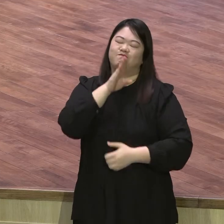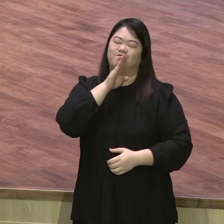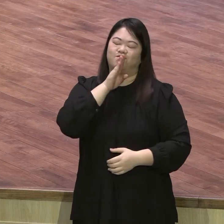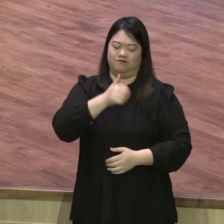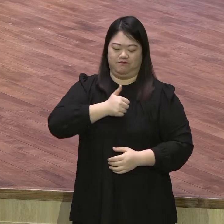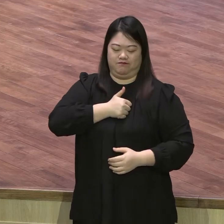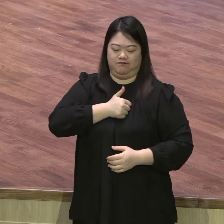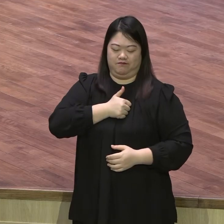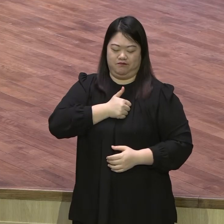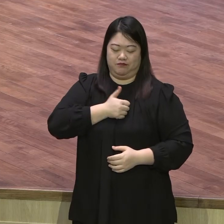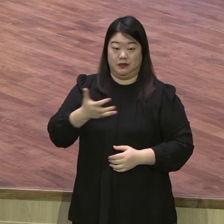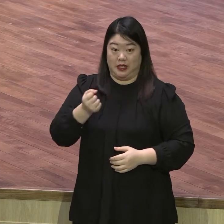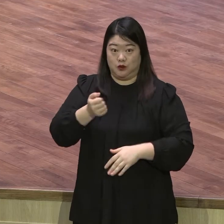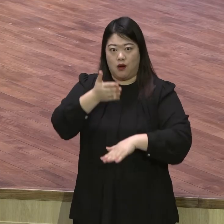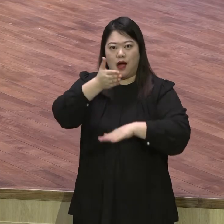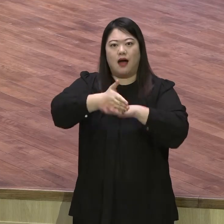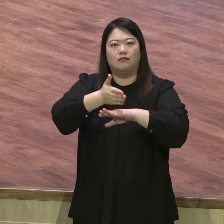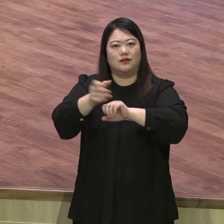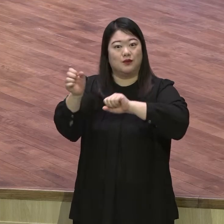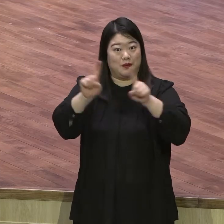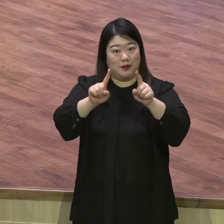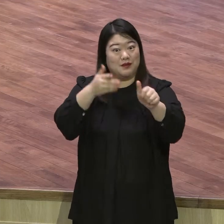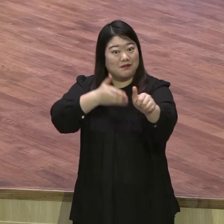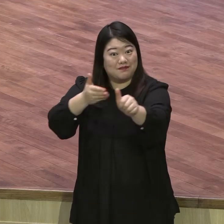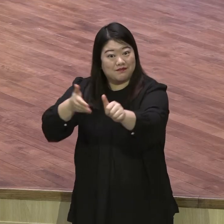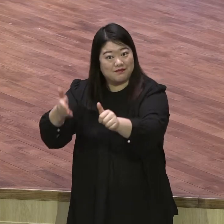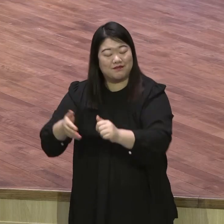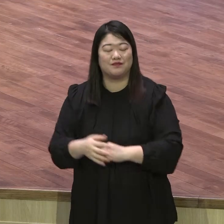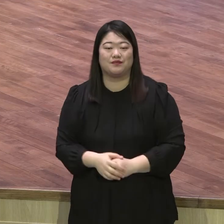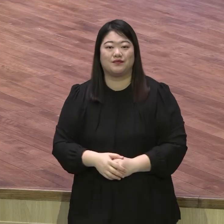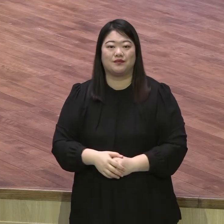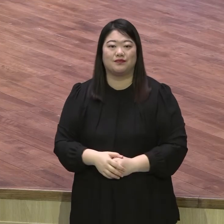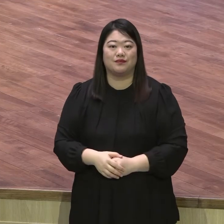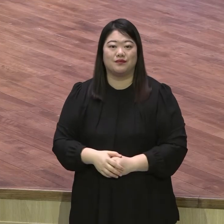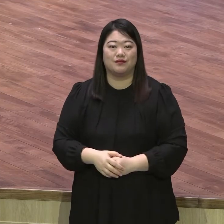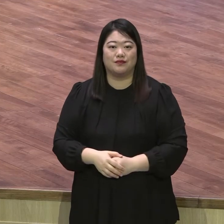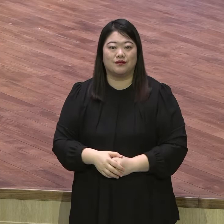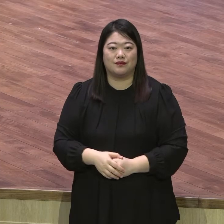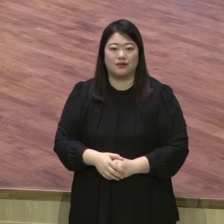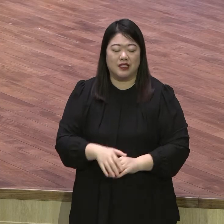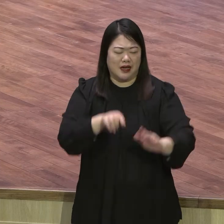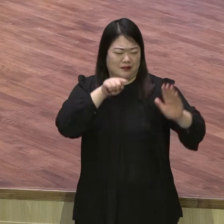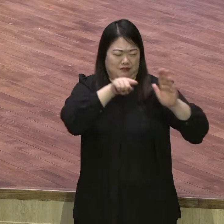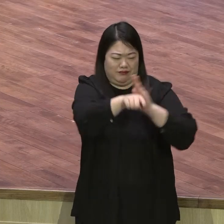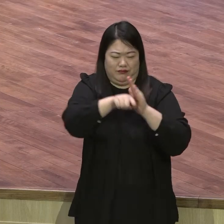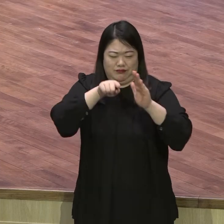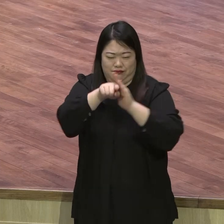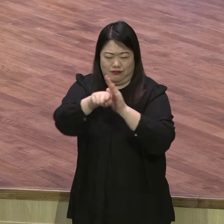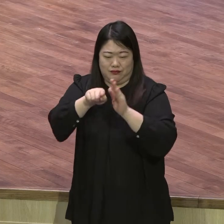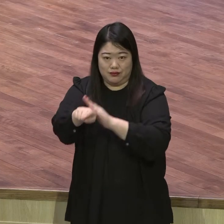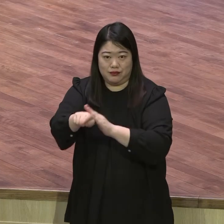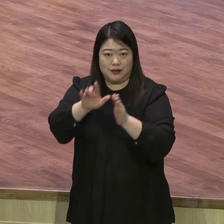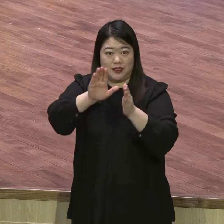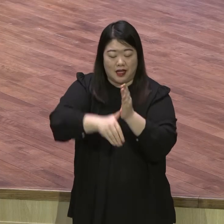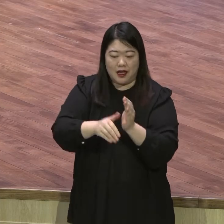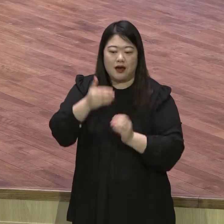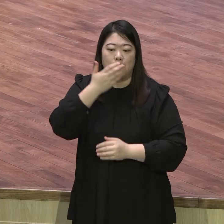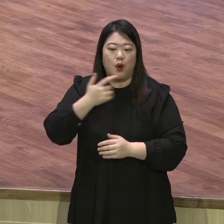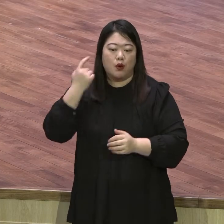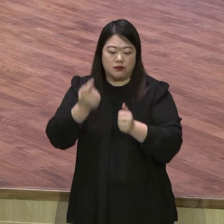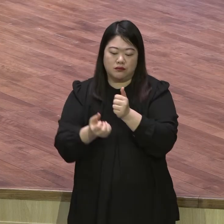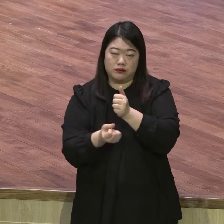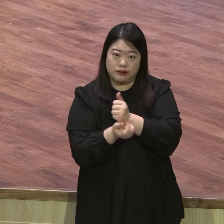오늘도 감사하시기 바랍니다. 그래서 가는 곳마다 복음의 선한 영향이 입혀나가는